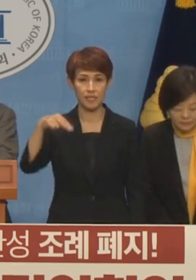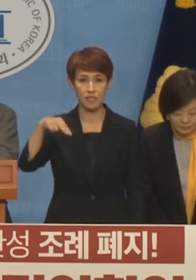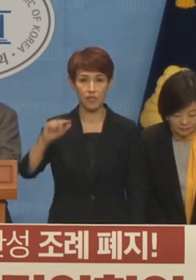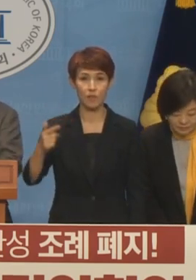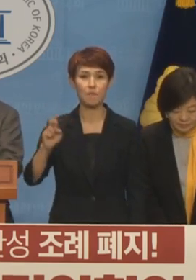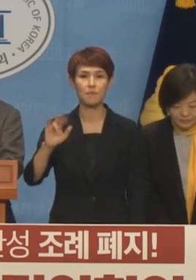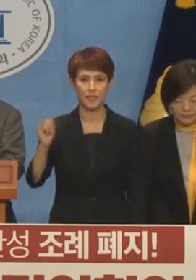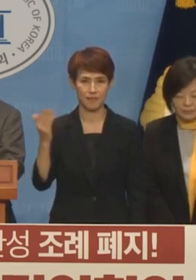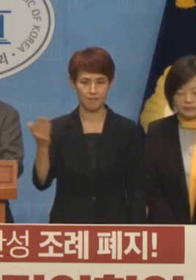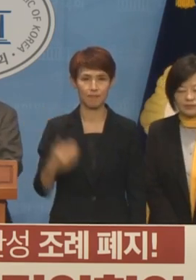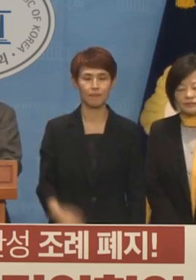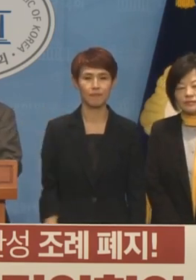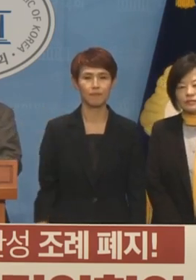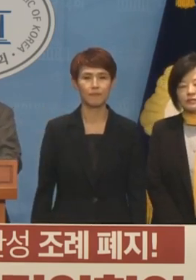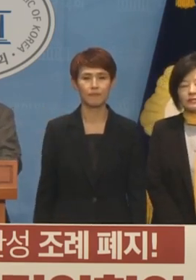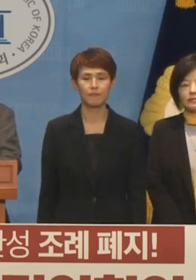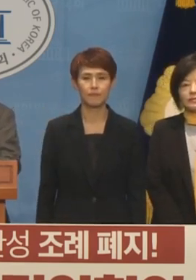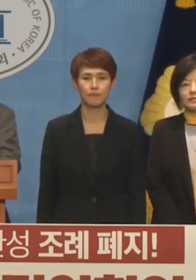오셨습니다.